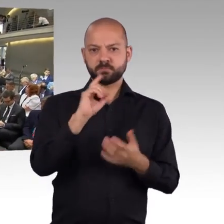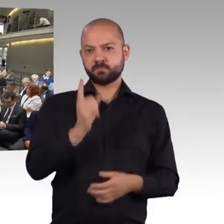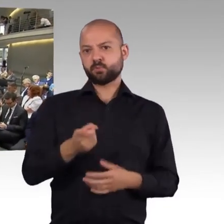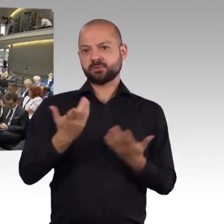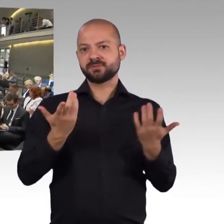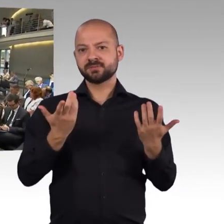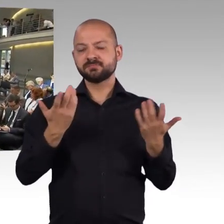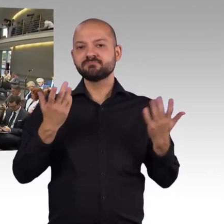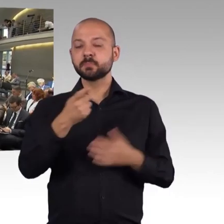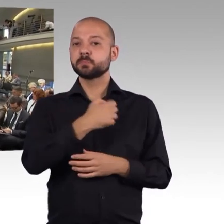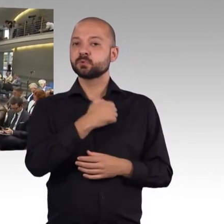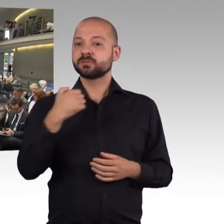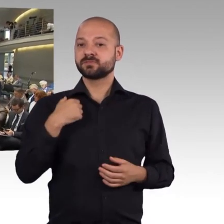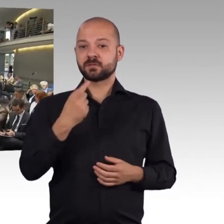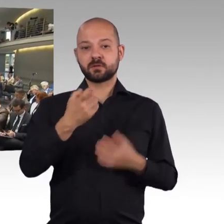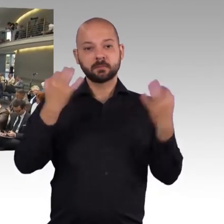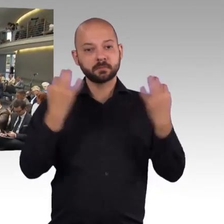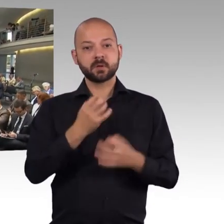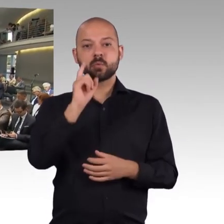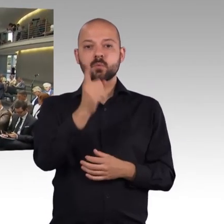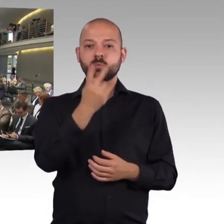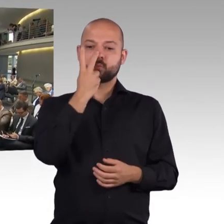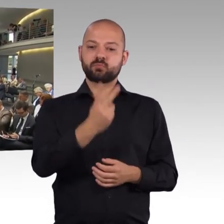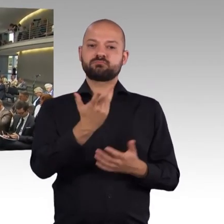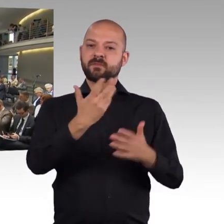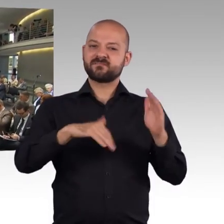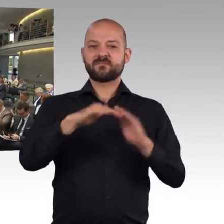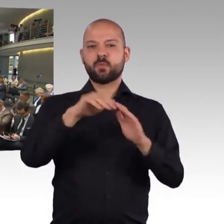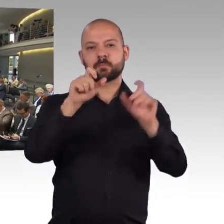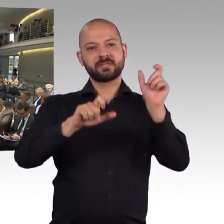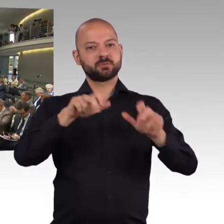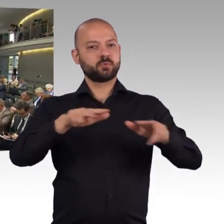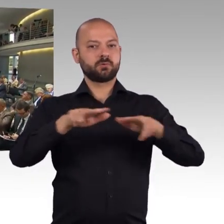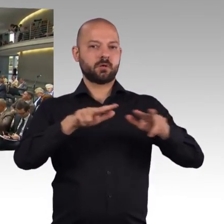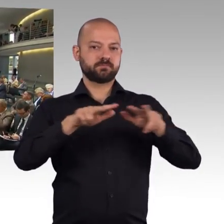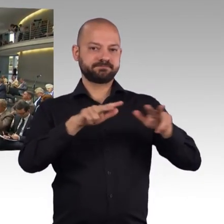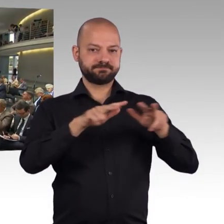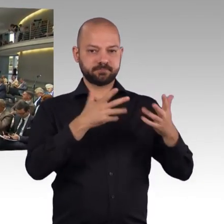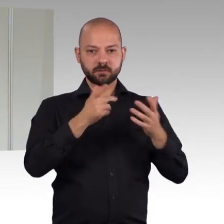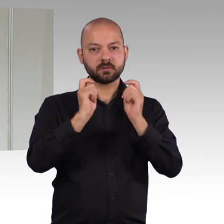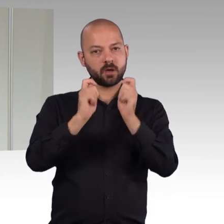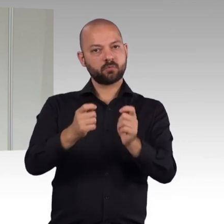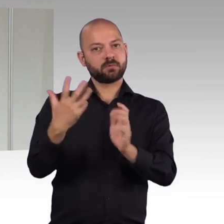gute und genügend Rekruten zu gewinnen. Genau wie die dazugehörige Ministerin,